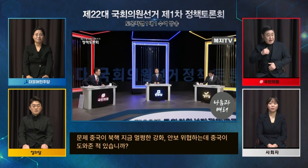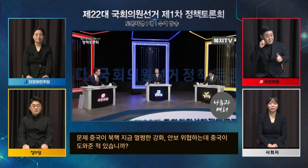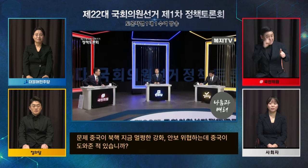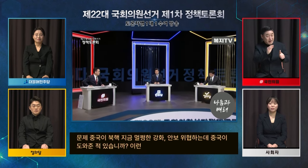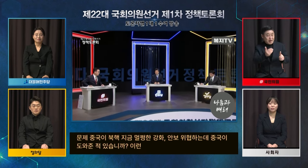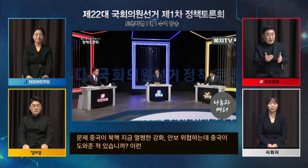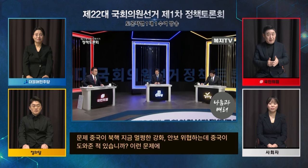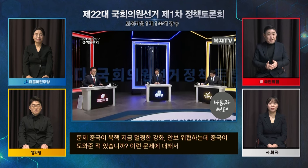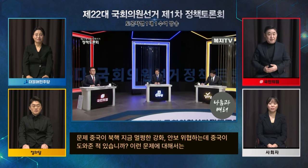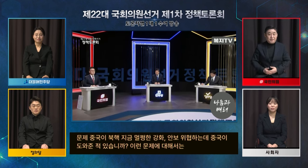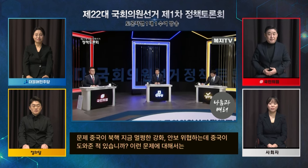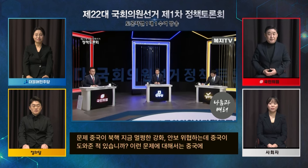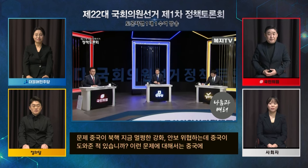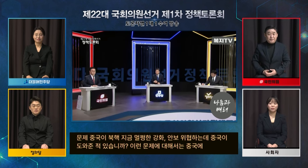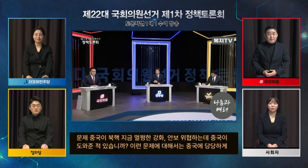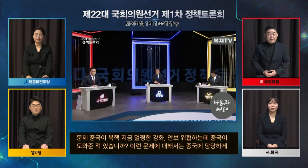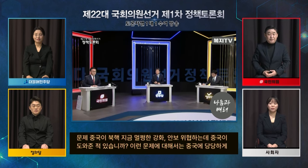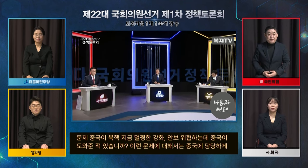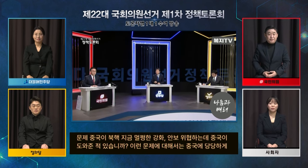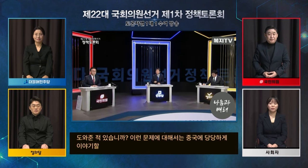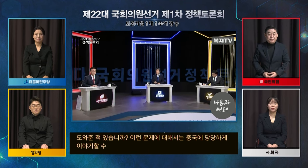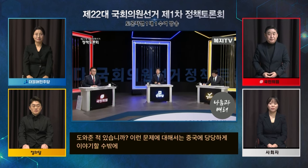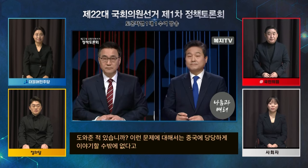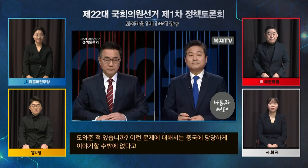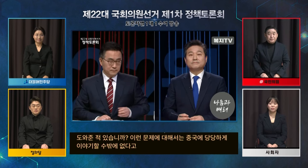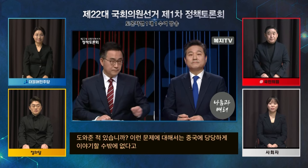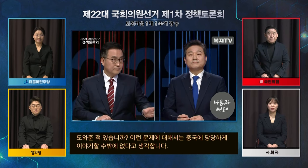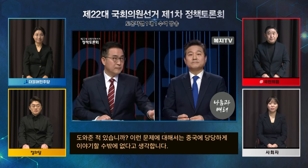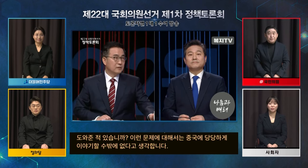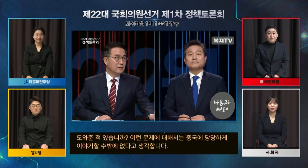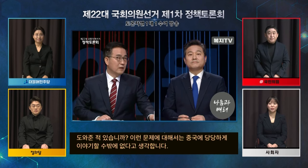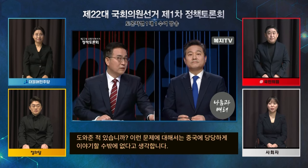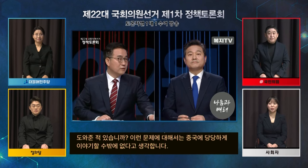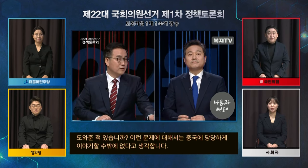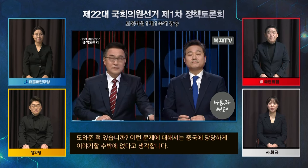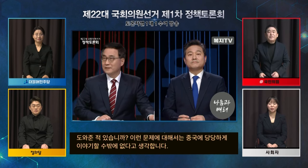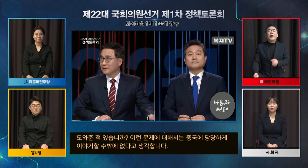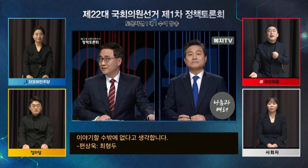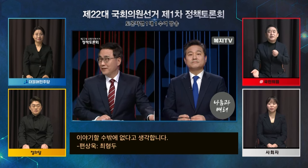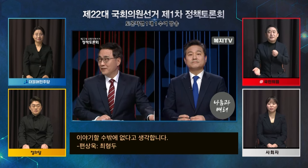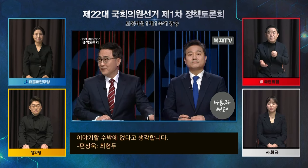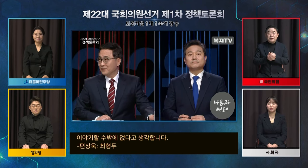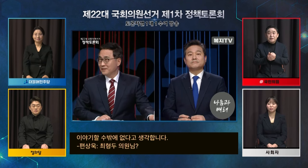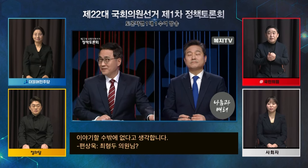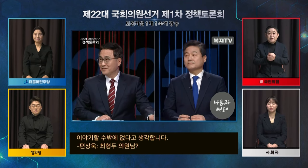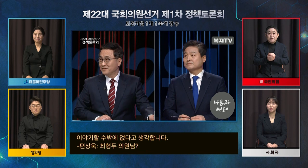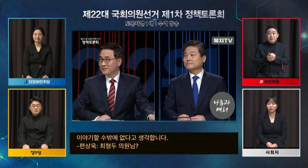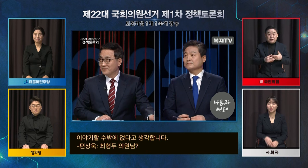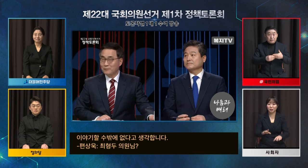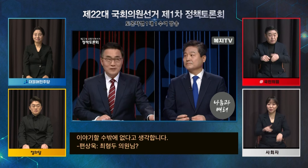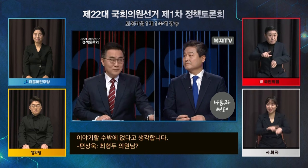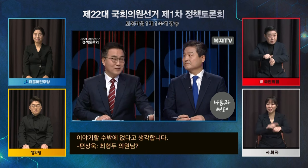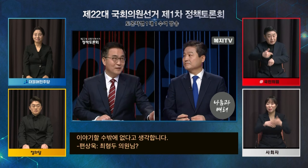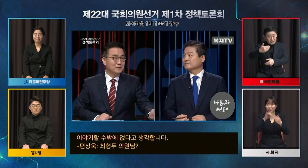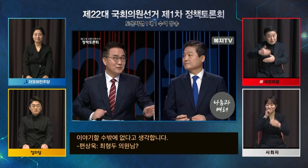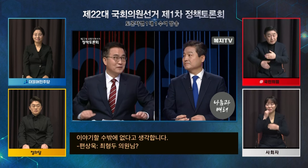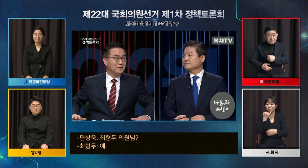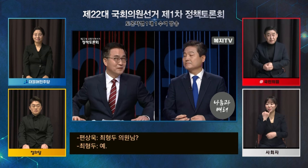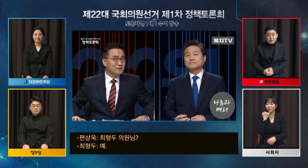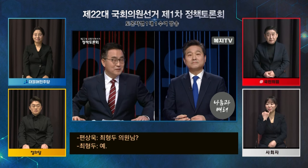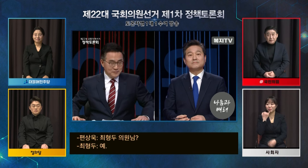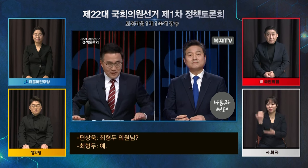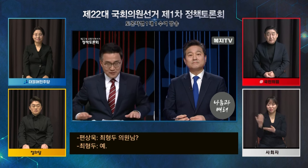수밖에 없다고 생각합니다. 네, 최영도 의원님. 네, 주석권 시간 남아있습니다. 남아있습니까?